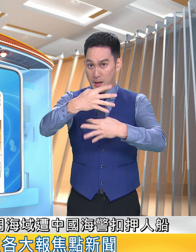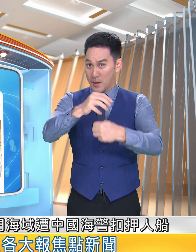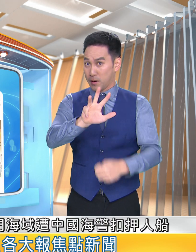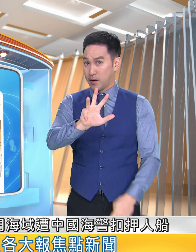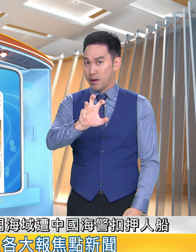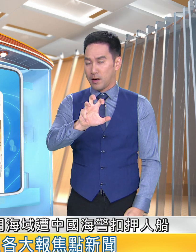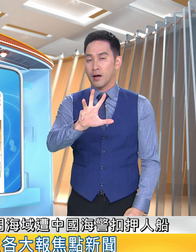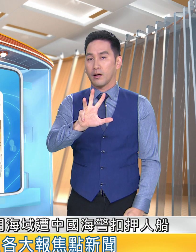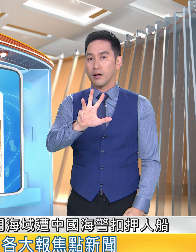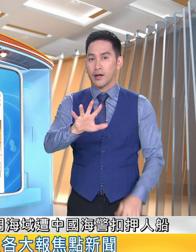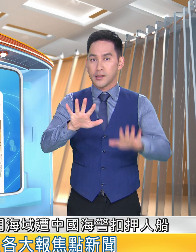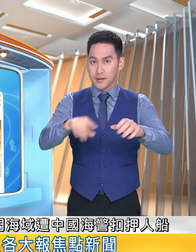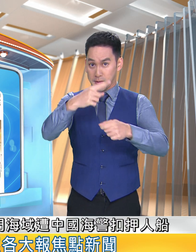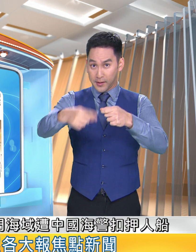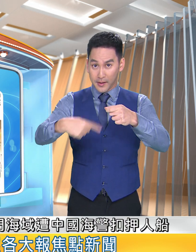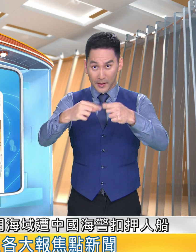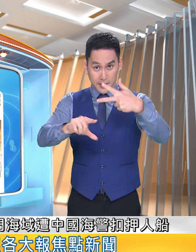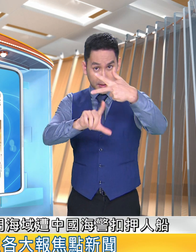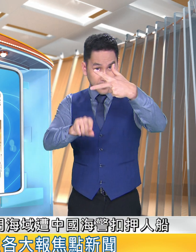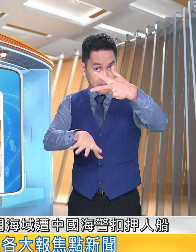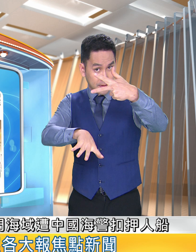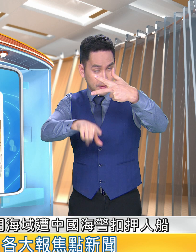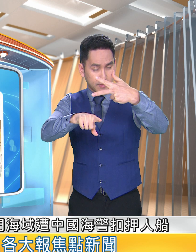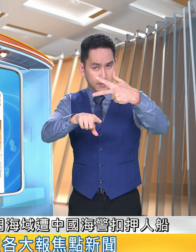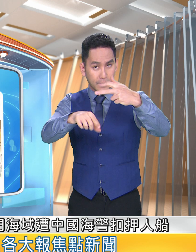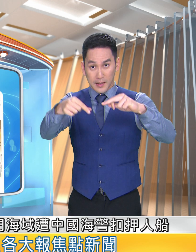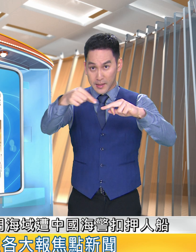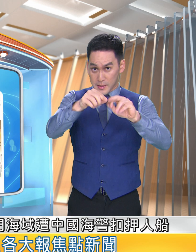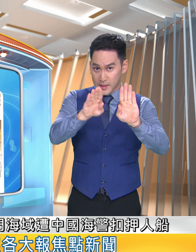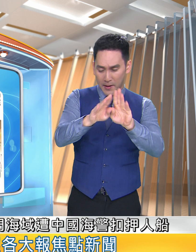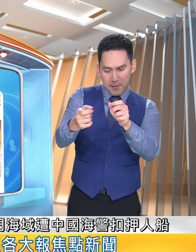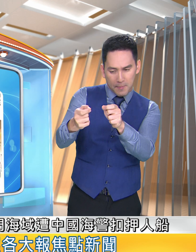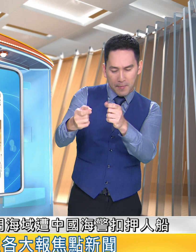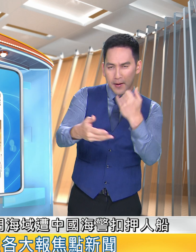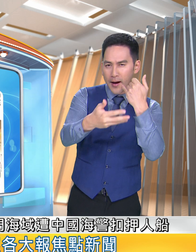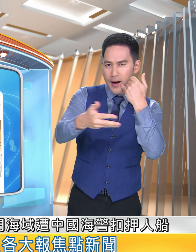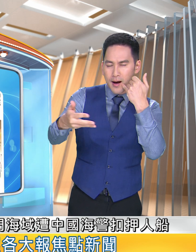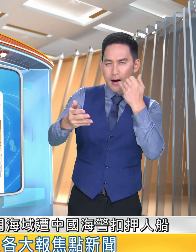7月初在金门海域遭到中国海警扣押人船，